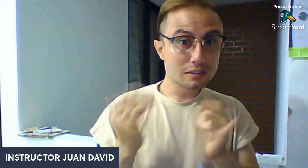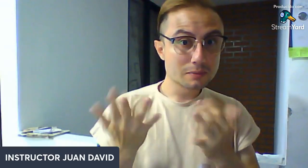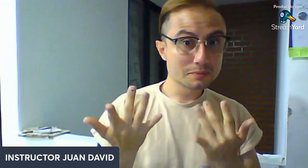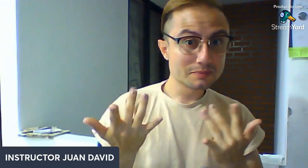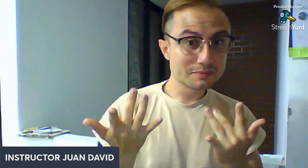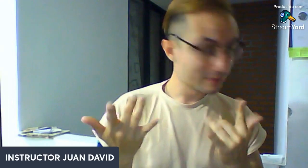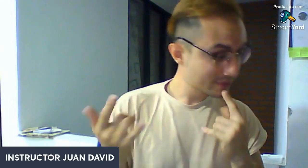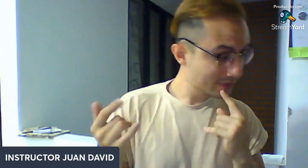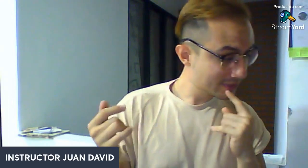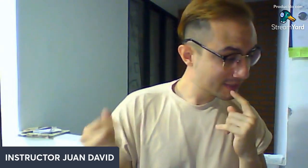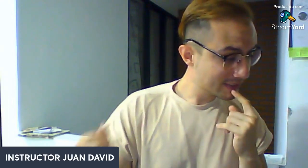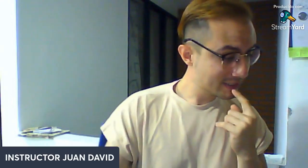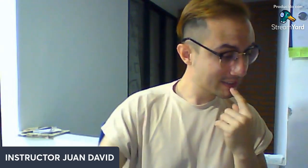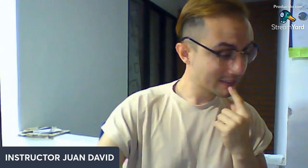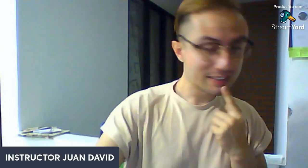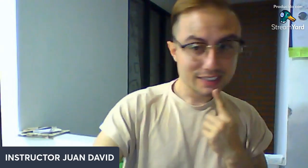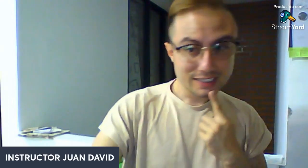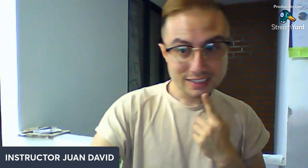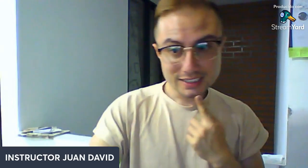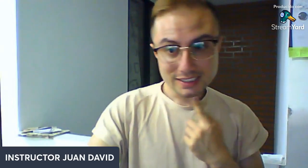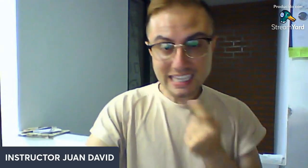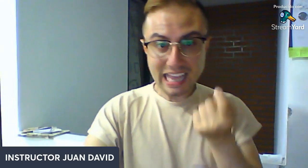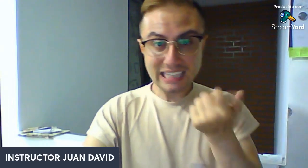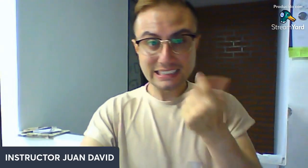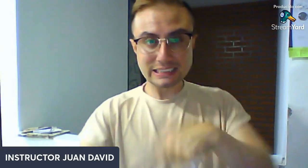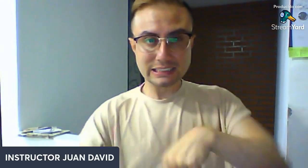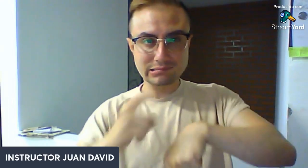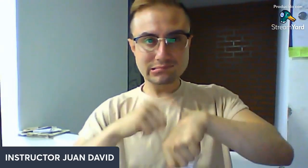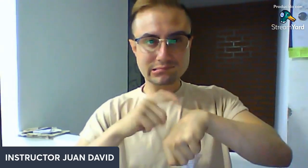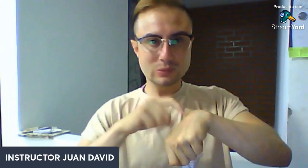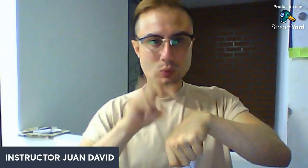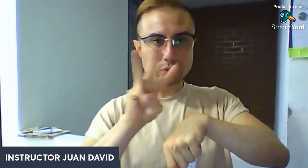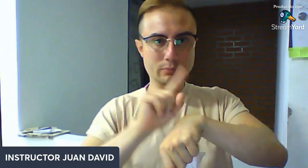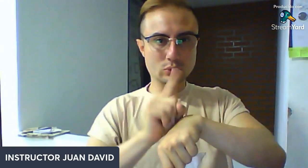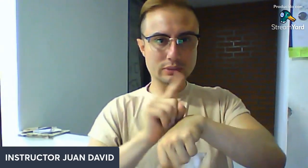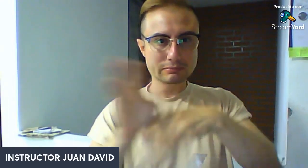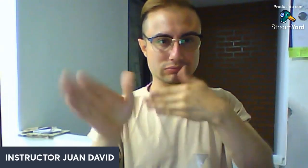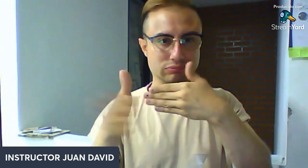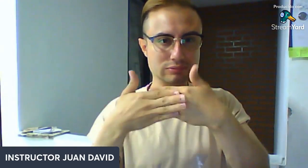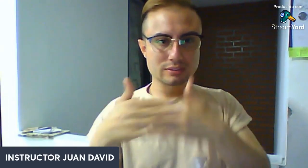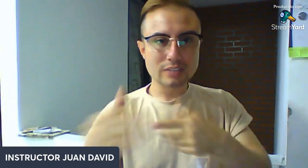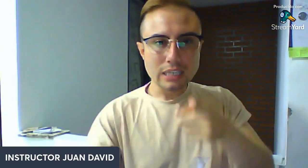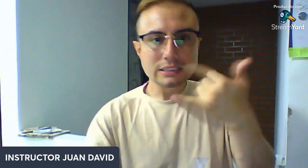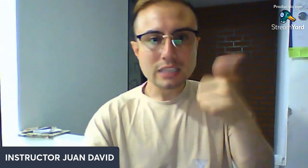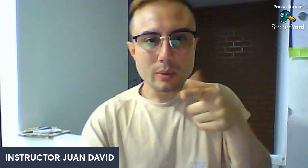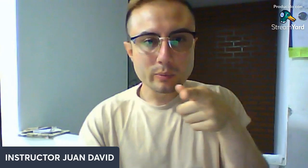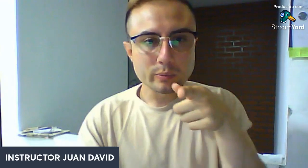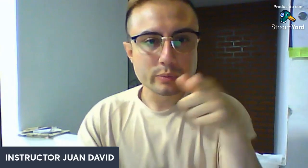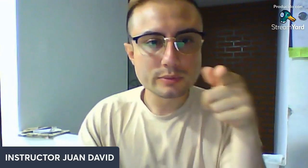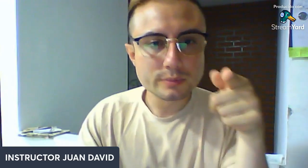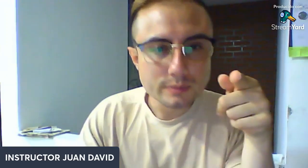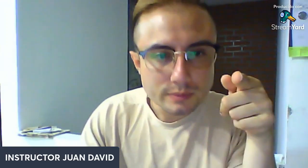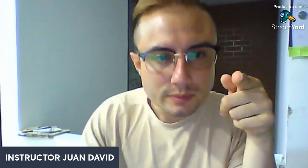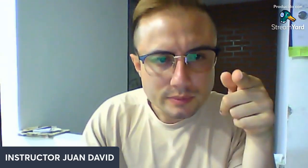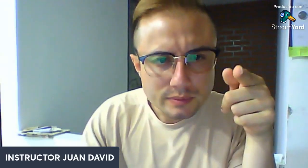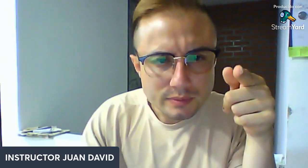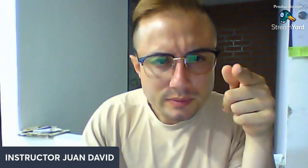Bueno, no sé si de pronto ya solucionaste lo del ingreso. Sí, ya casi vamos a terminar. En un minutico vamos cerrando.